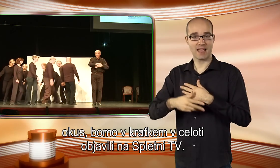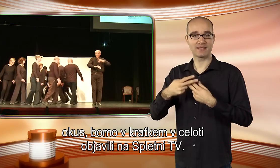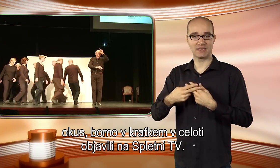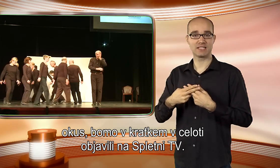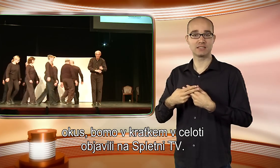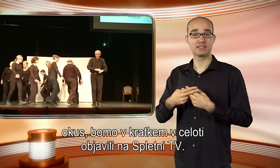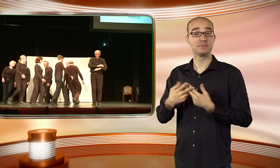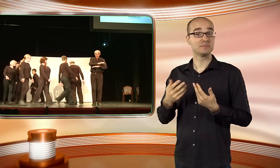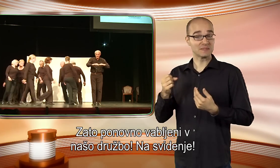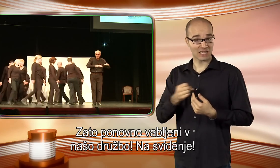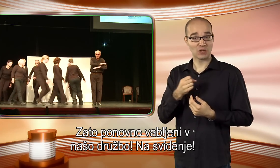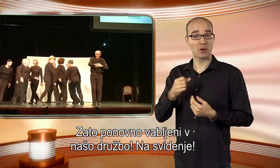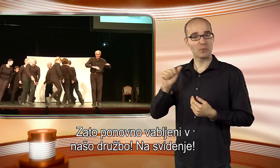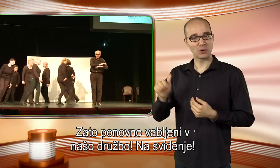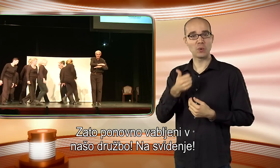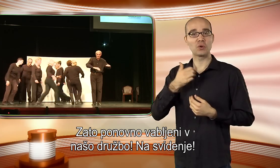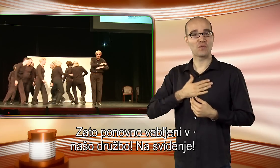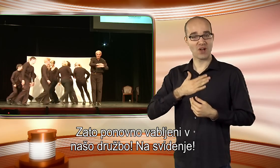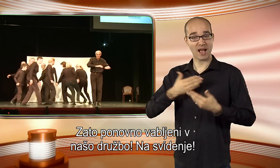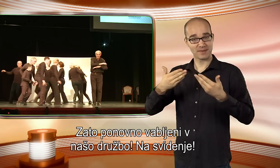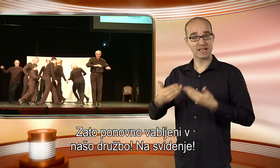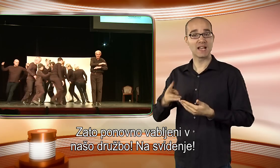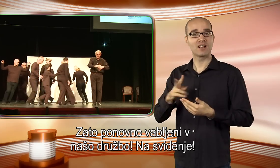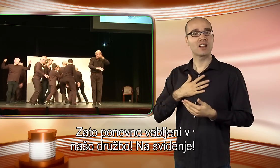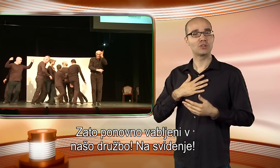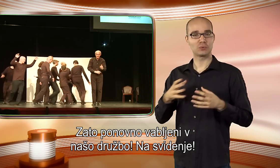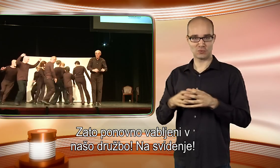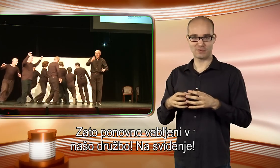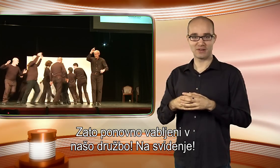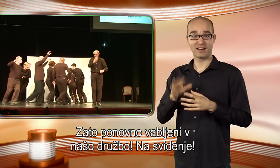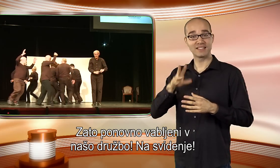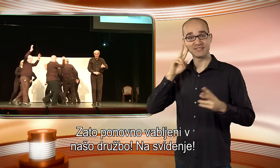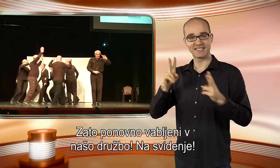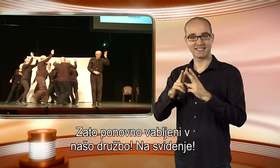Zato ponovno vabljeni v našo družbo. Nasvidenje.